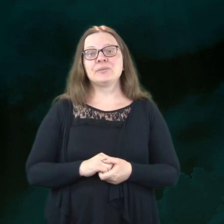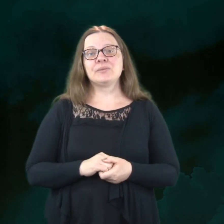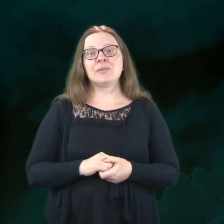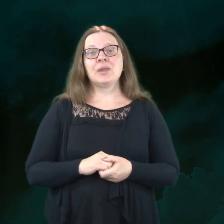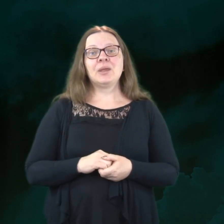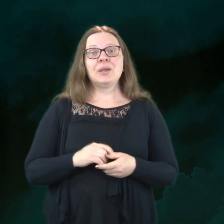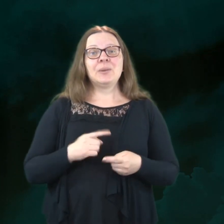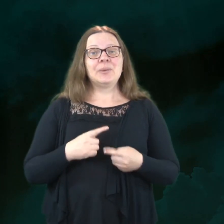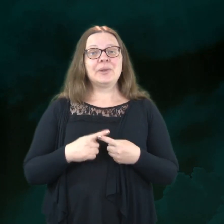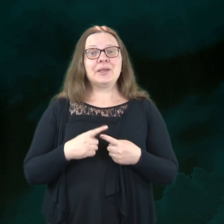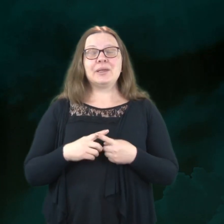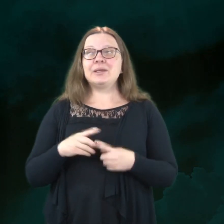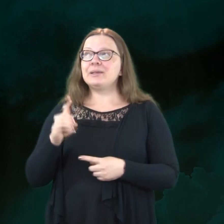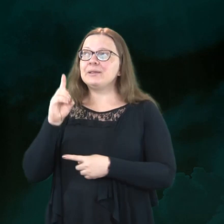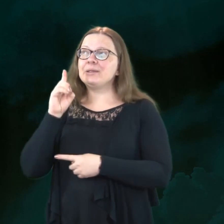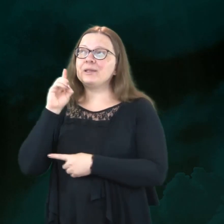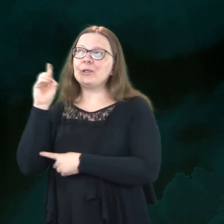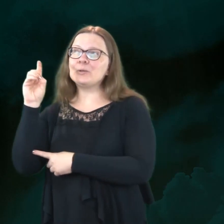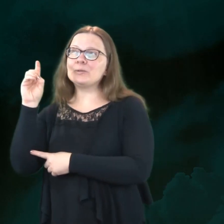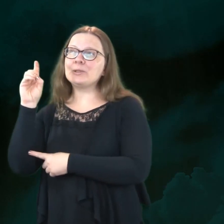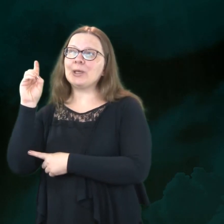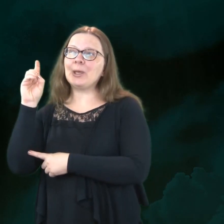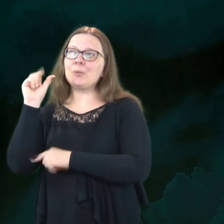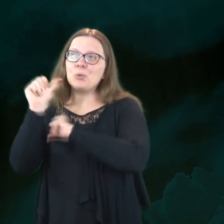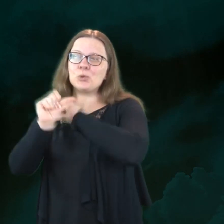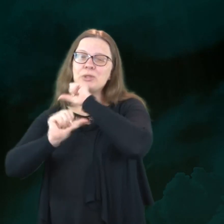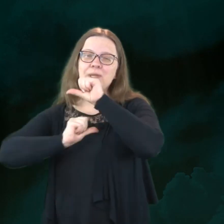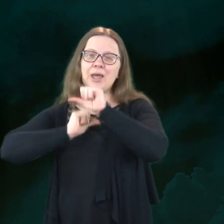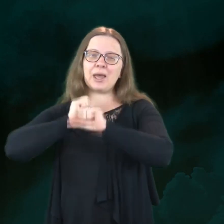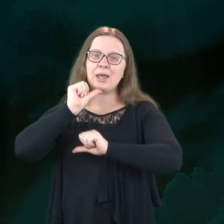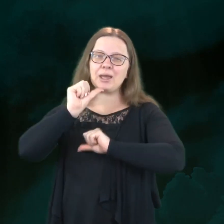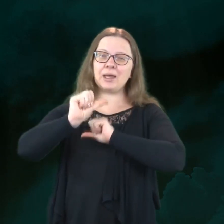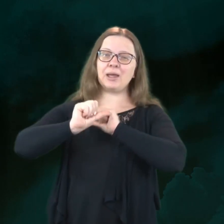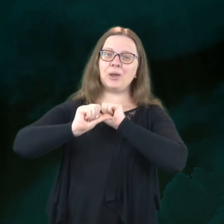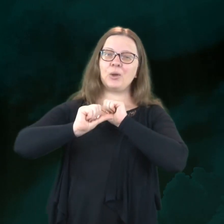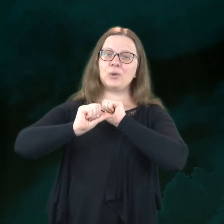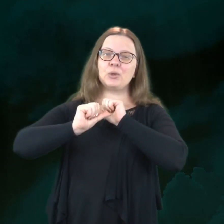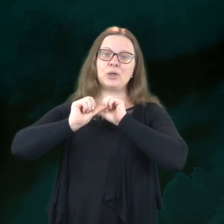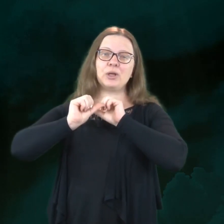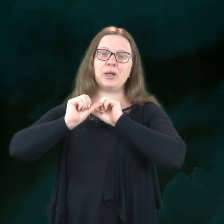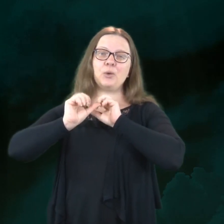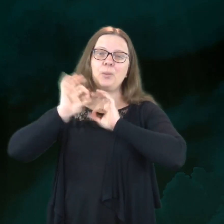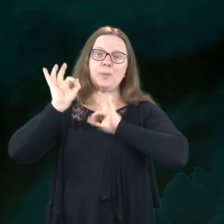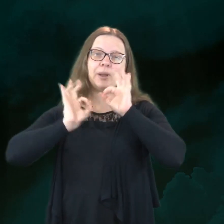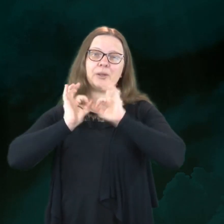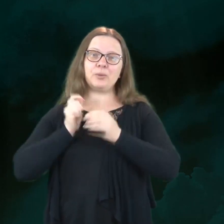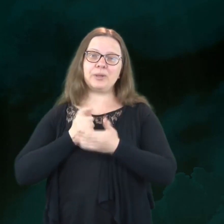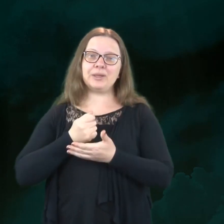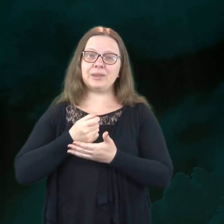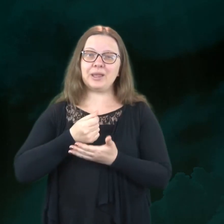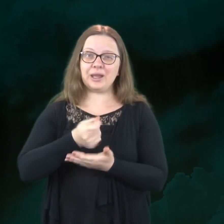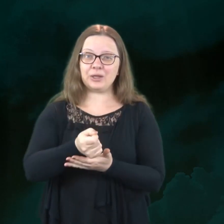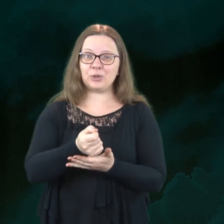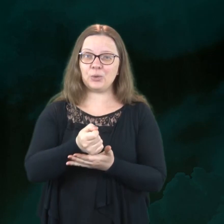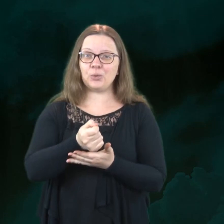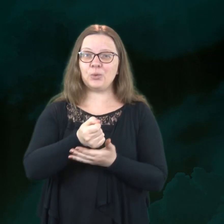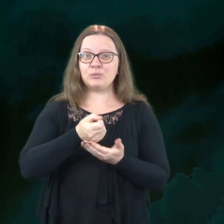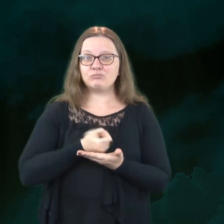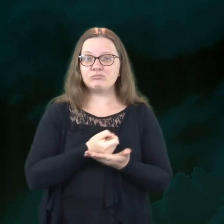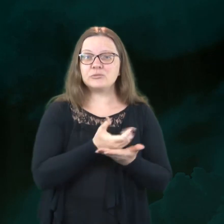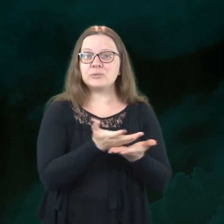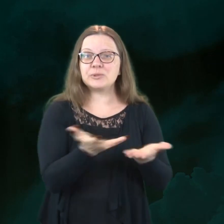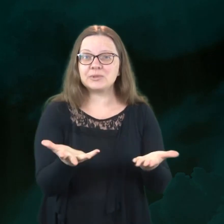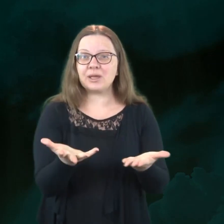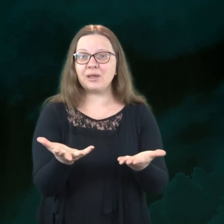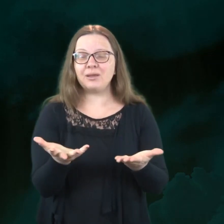eterno. Imagina se isso chegar ao César, né, do Império Romano, eles vão nos derrubar aqui, se a gente continuar pregando sobre isso.